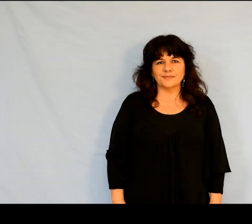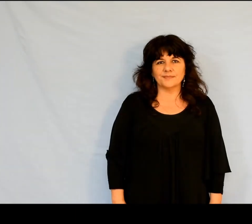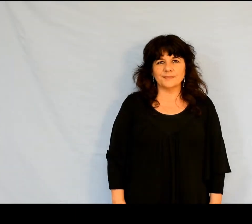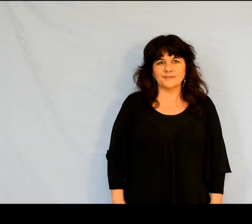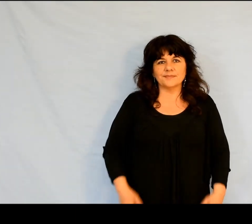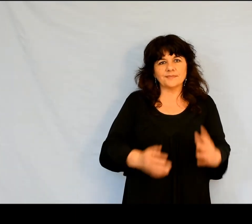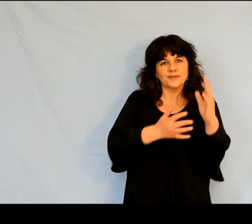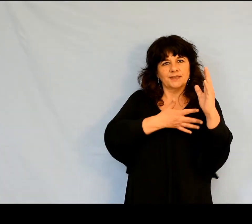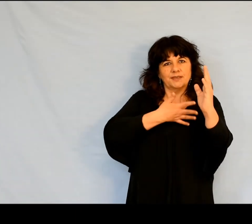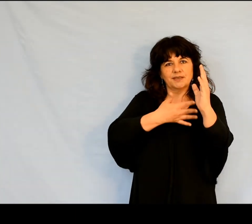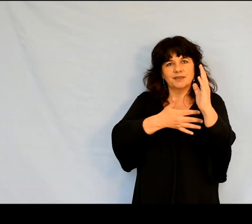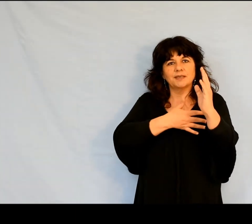Psaume 15.